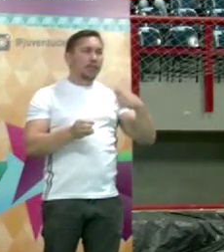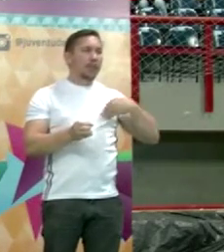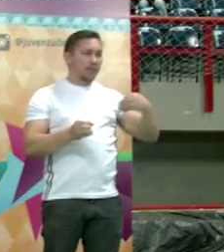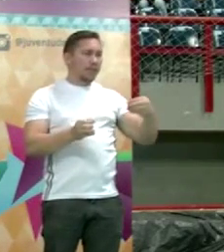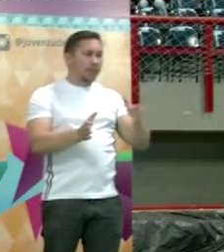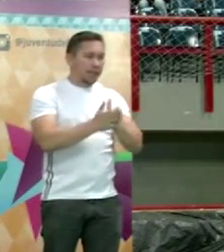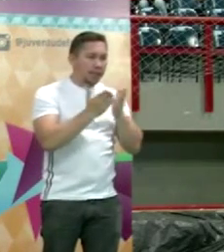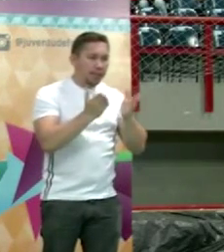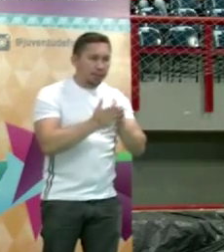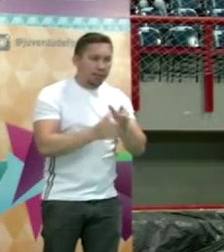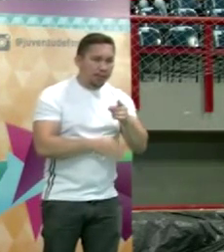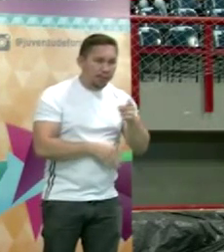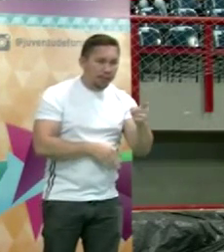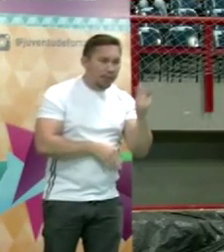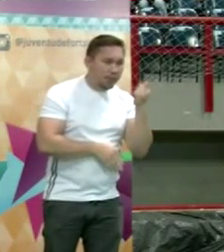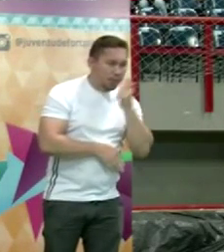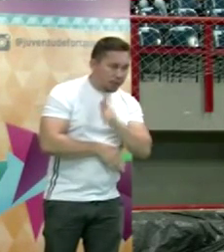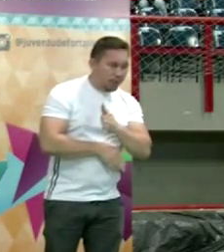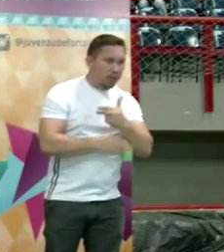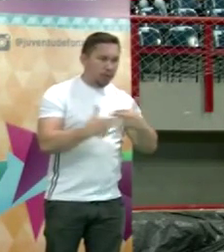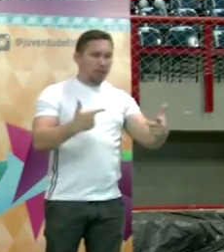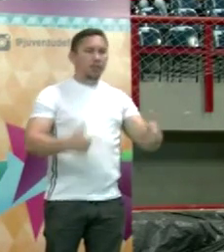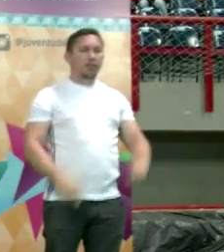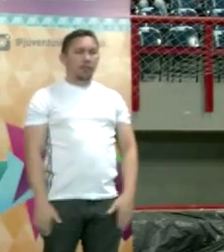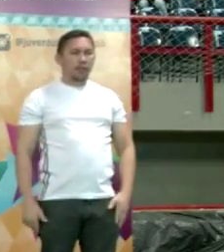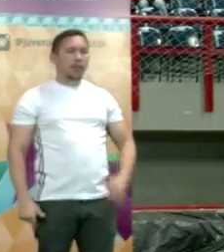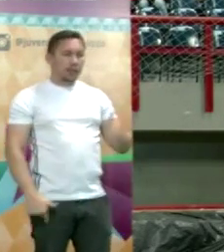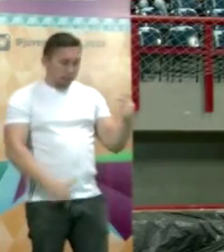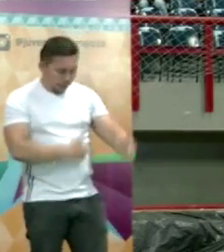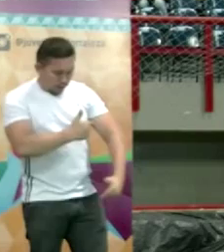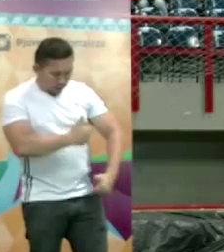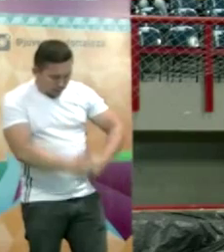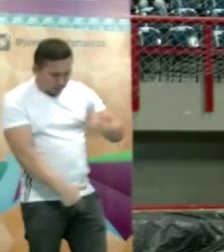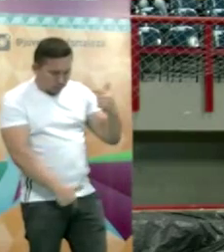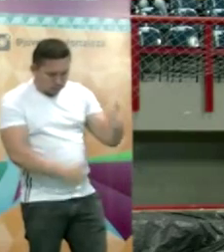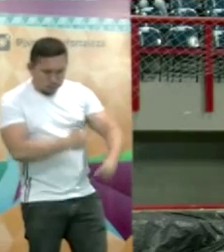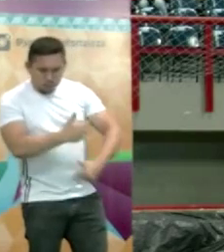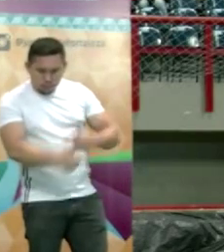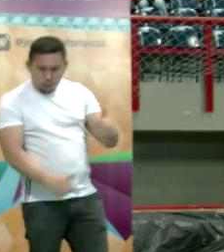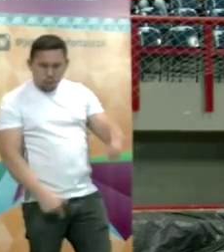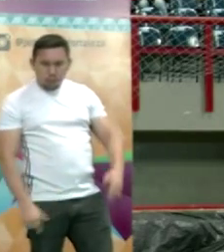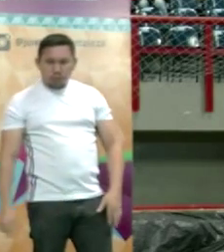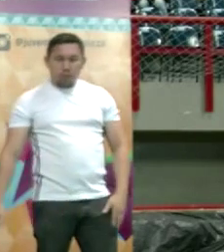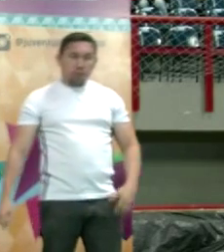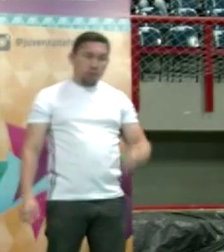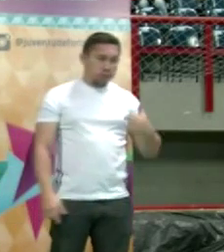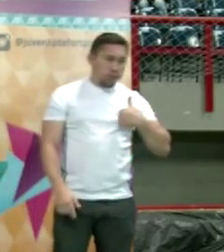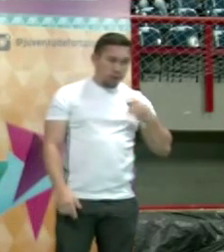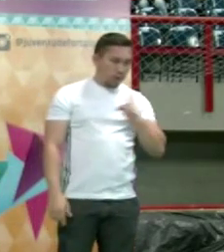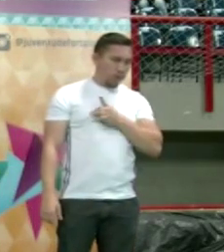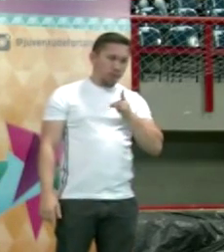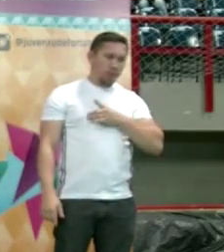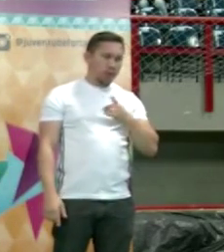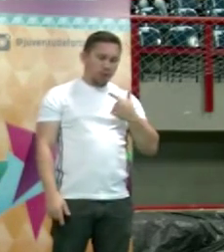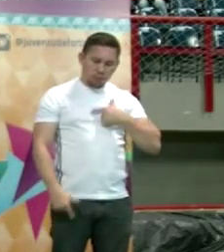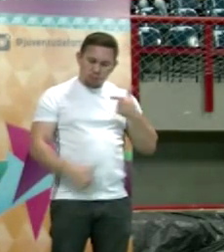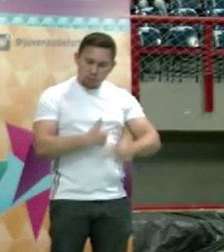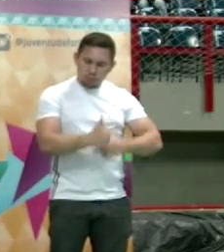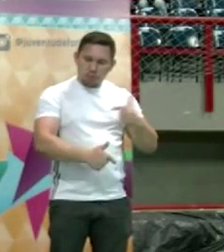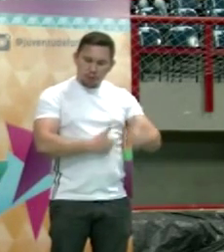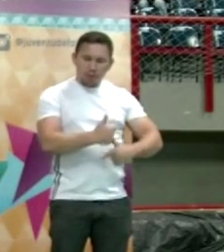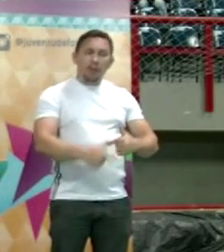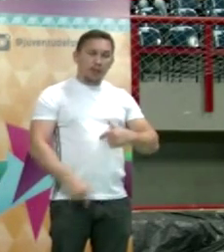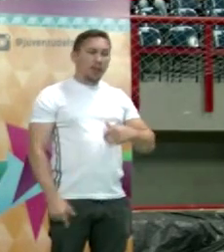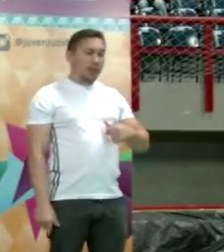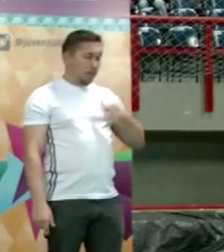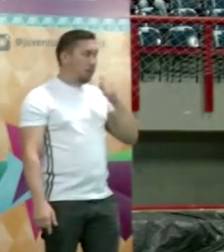pobre, que para conseguir alguma coisa é ralando, e nunca tive esse medo de ralar, sou filho de uma